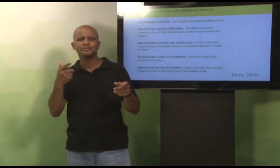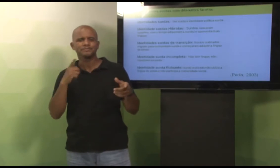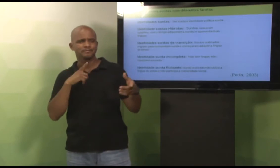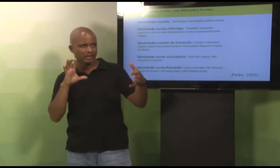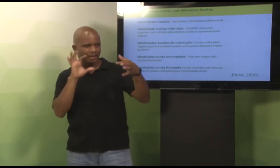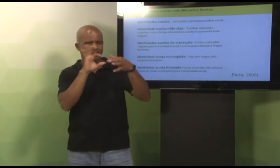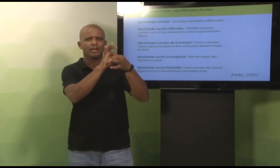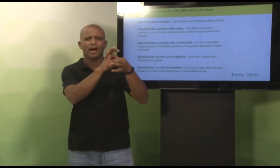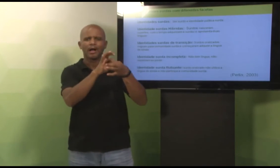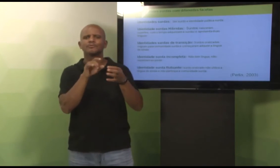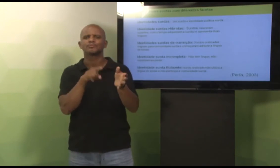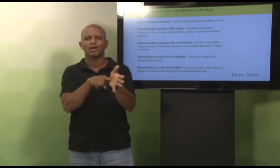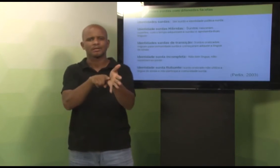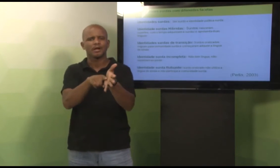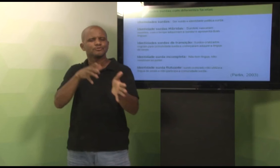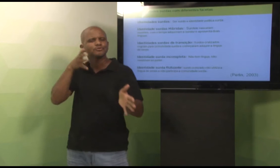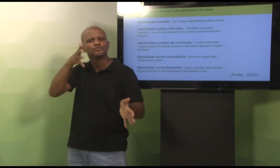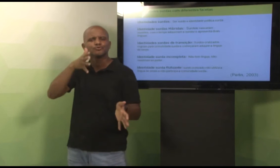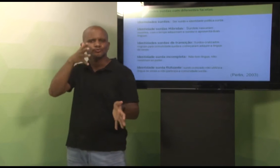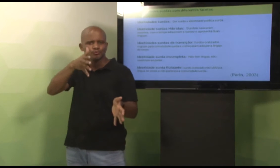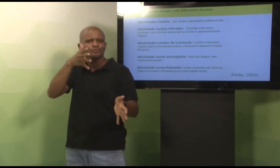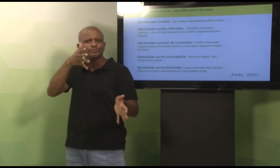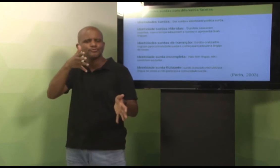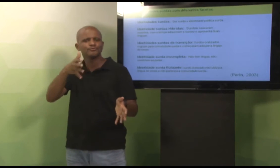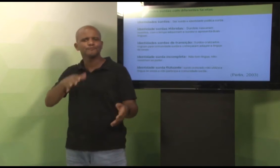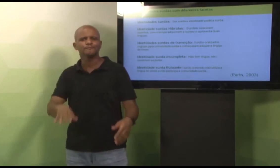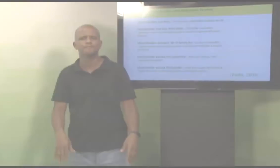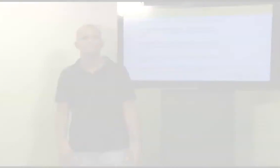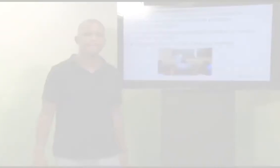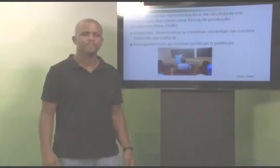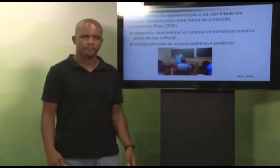Então, há vários detalhes atrelados à análise do discurso.